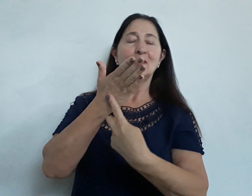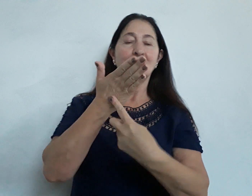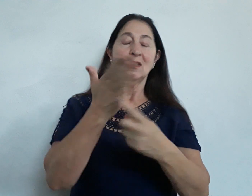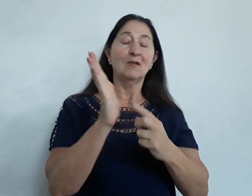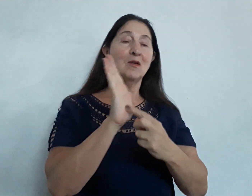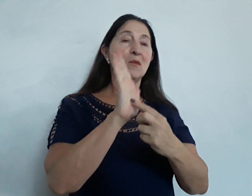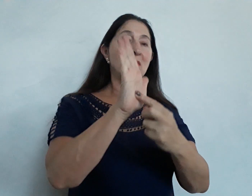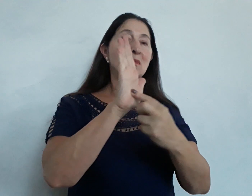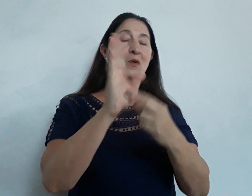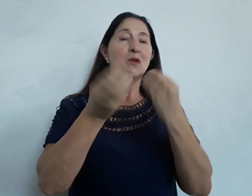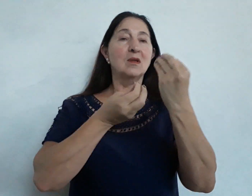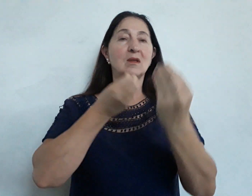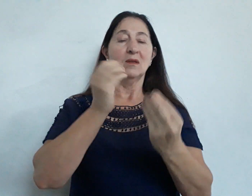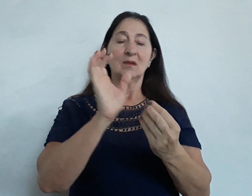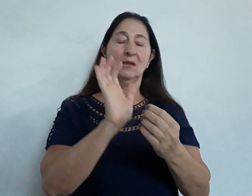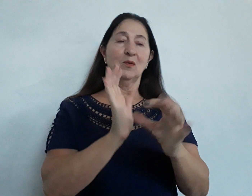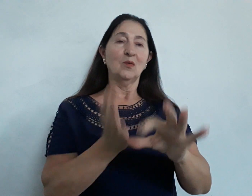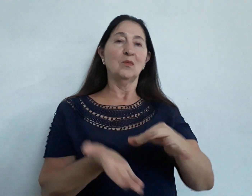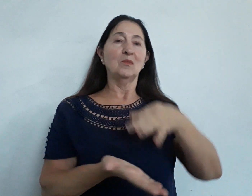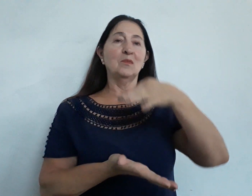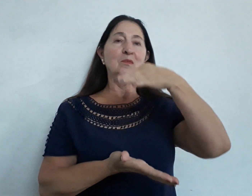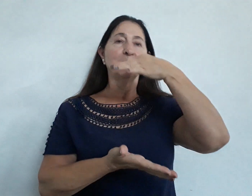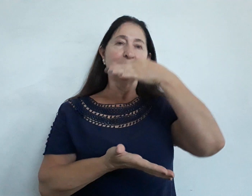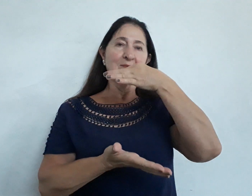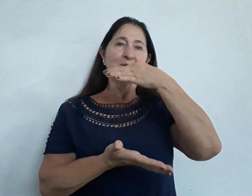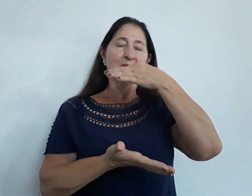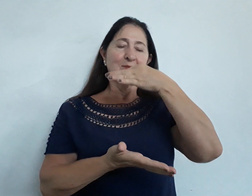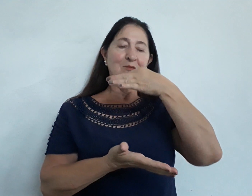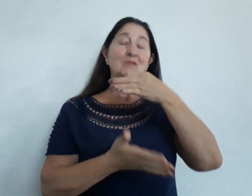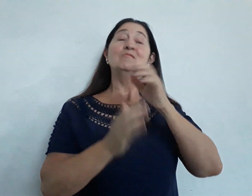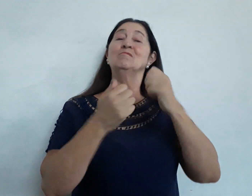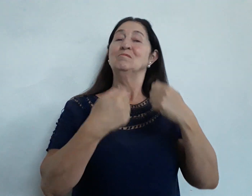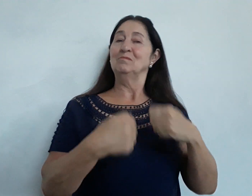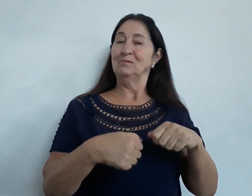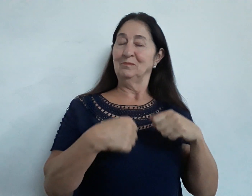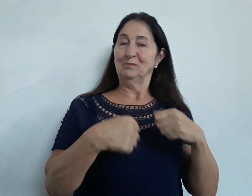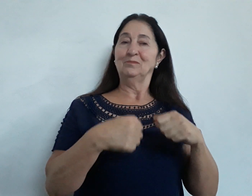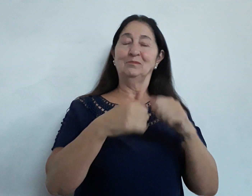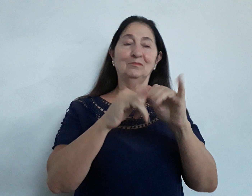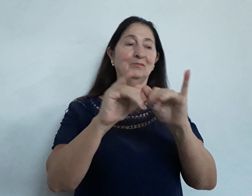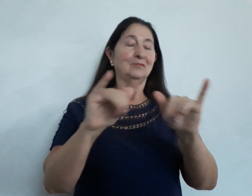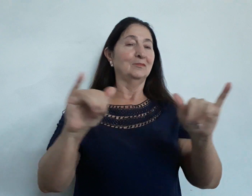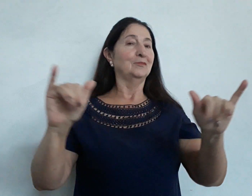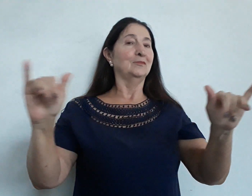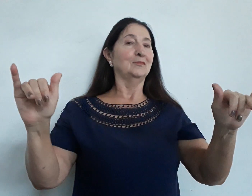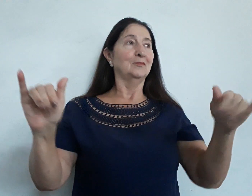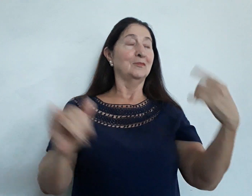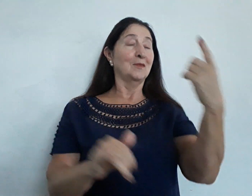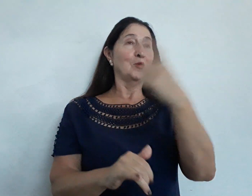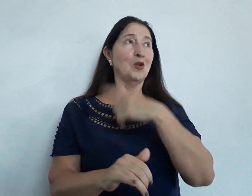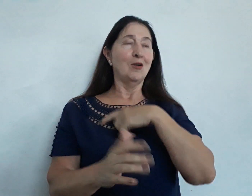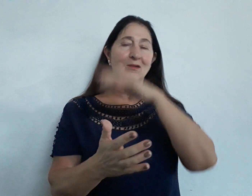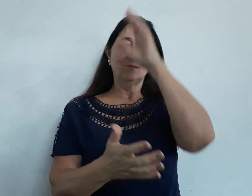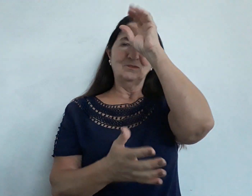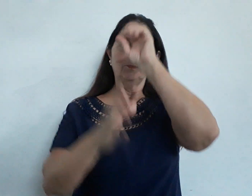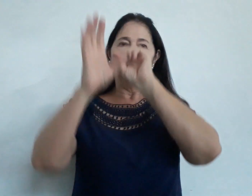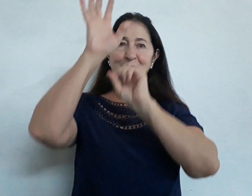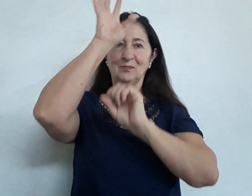porque a Eucaristia deve, a partir da Eucaristia, nós aprendermos a lição, que somos todos